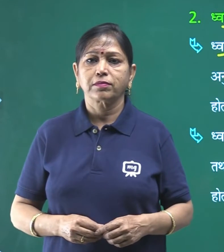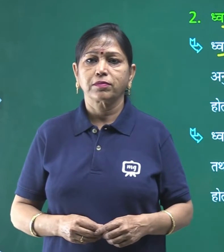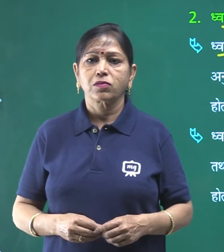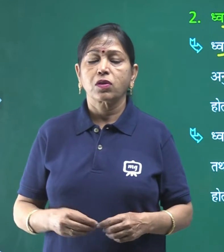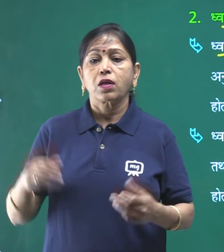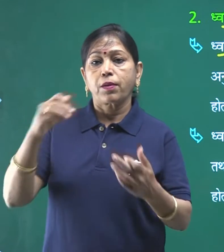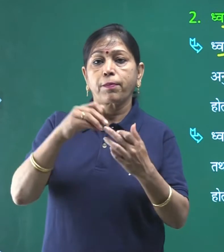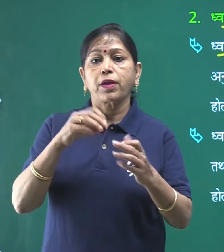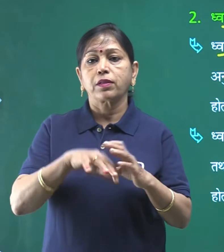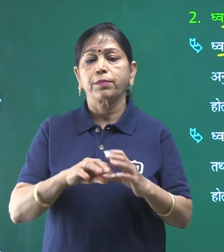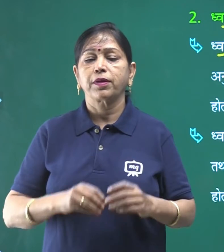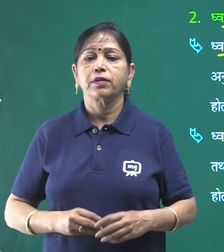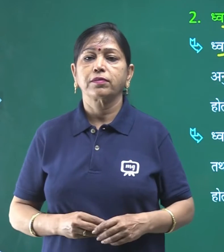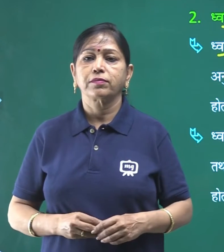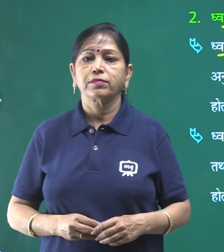माध्यम में